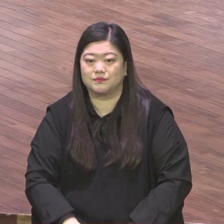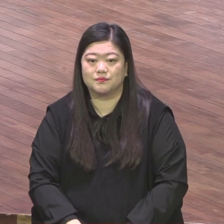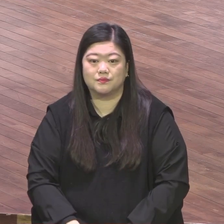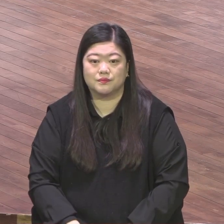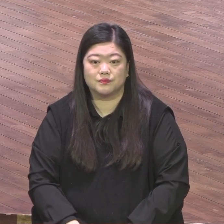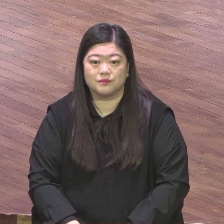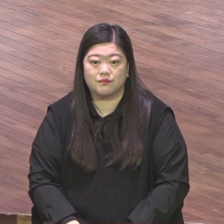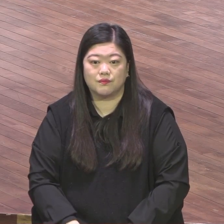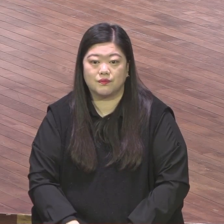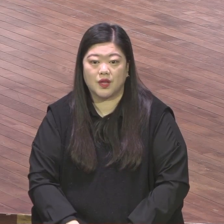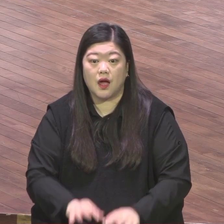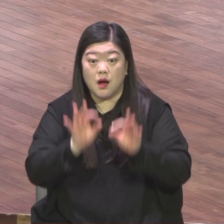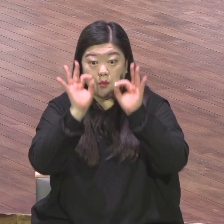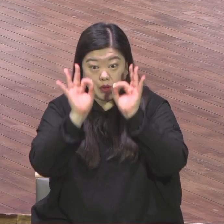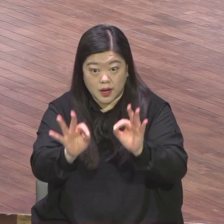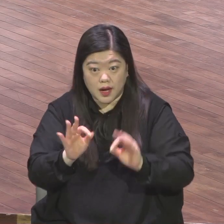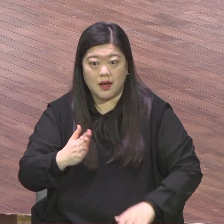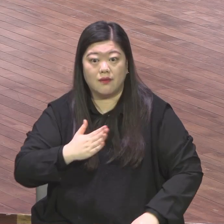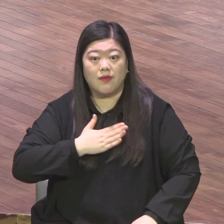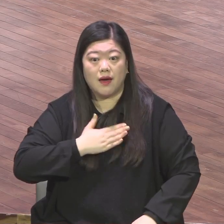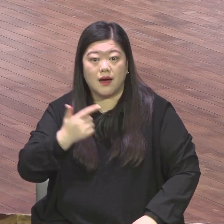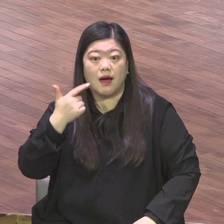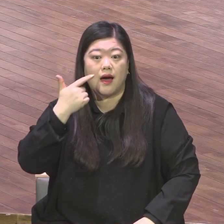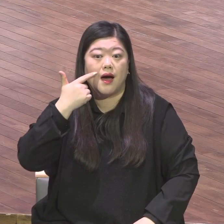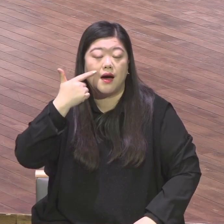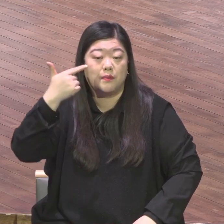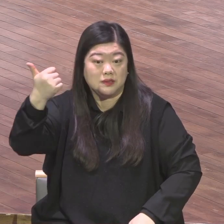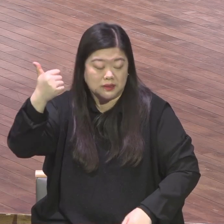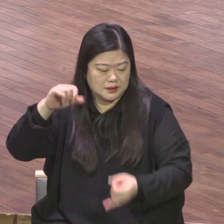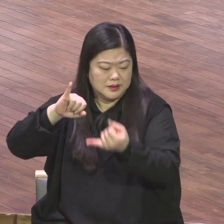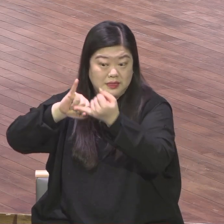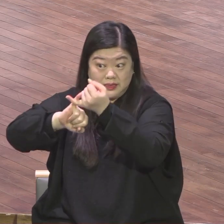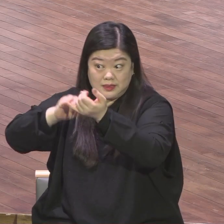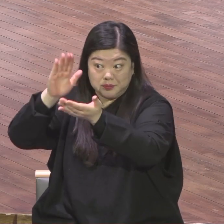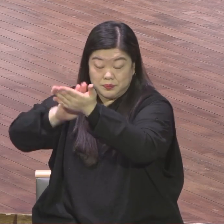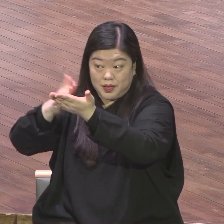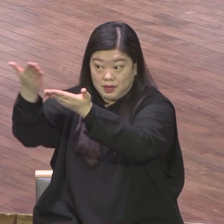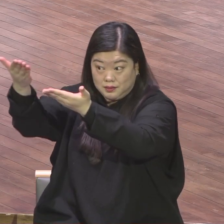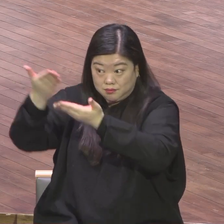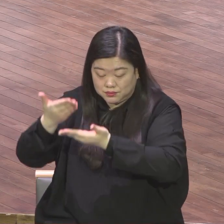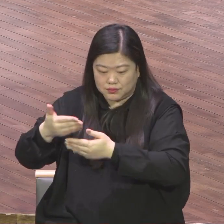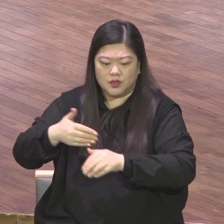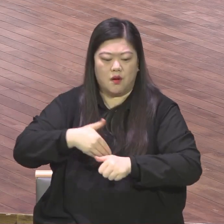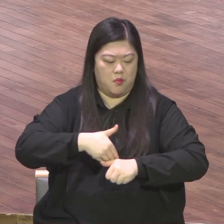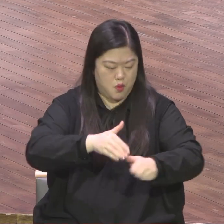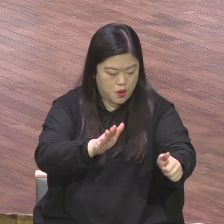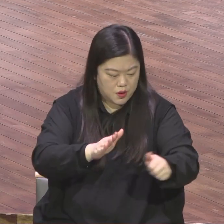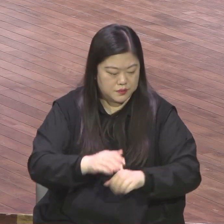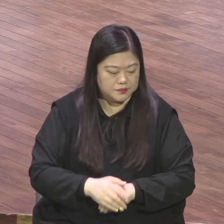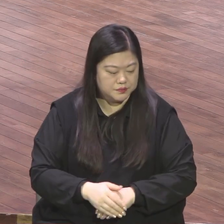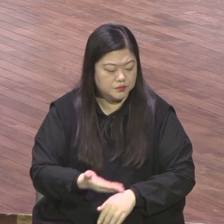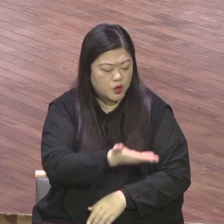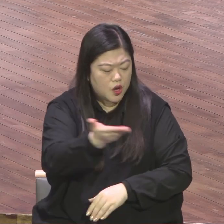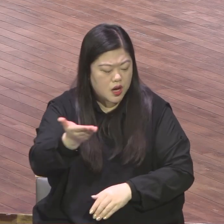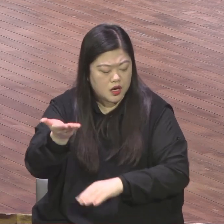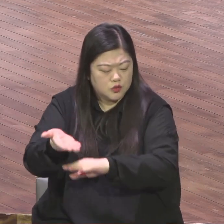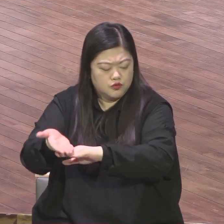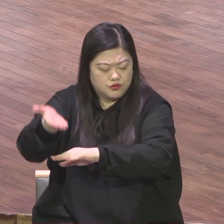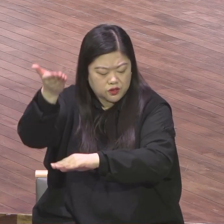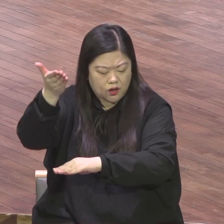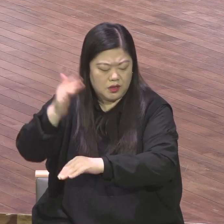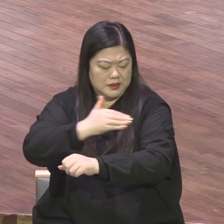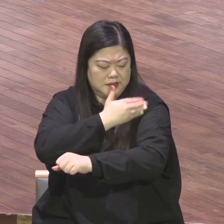볼지어다 내가 내 아버지께 약속하신 것을 너에게 보내리니 너희는 위로부터 능력으로